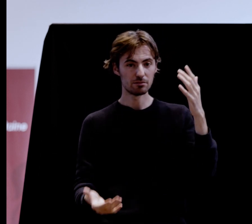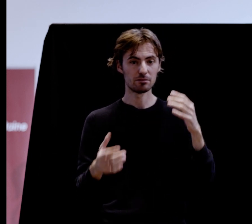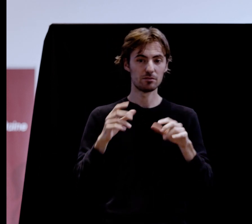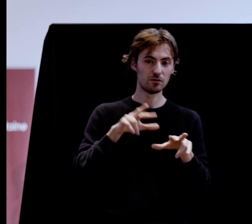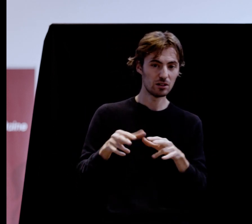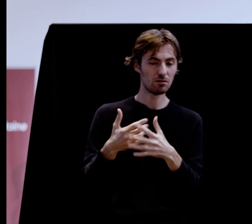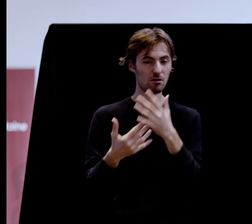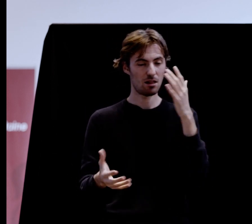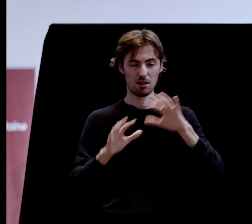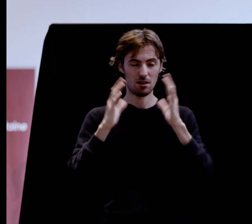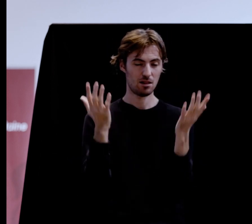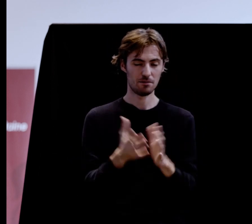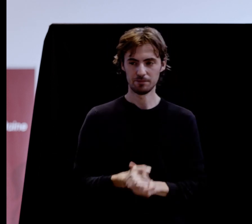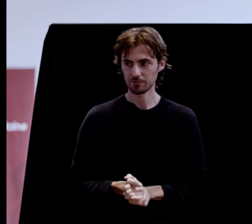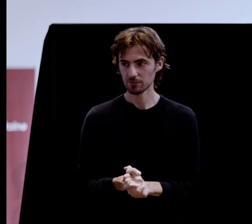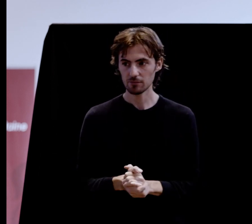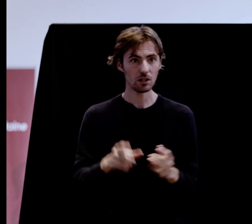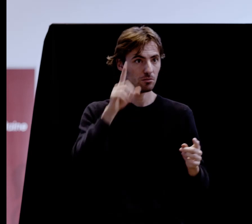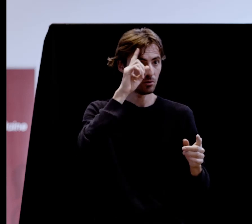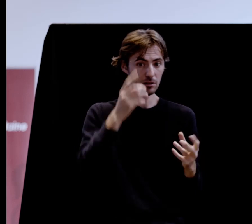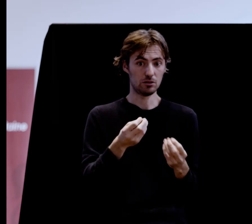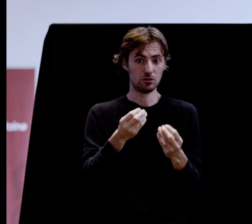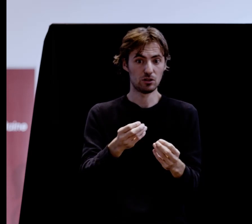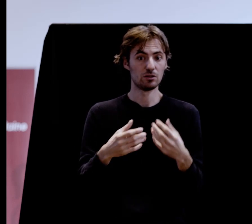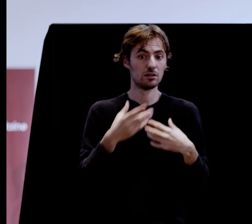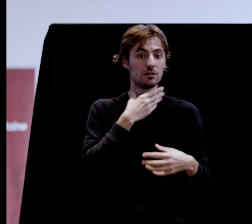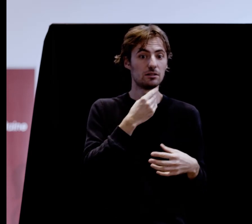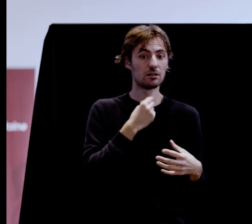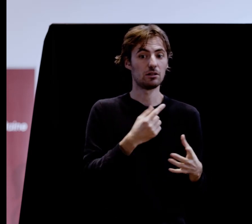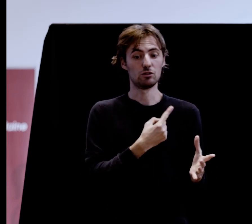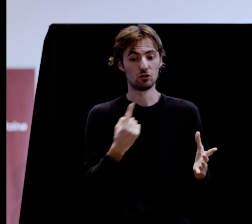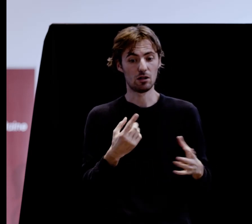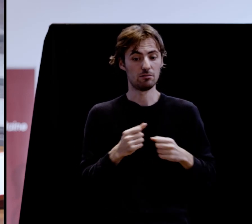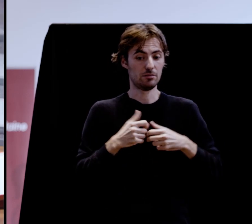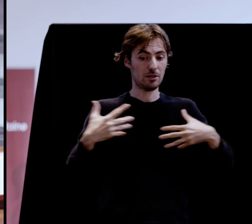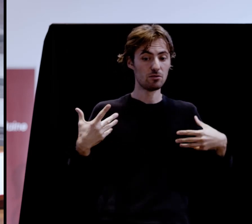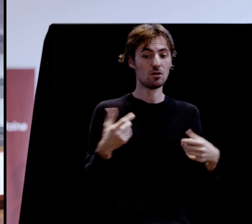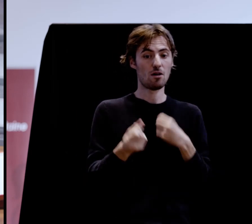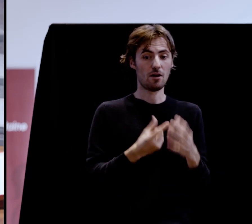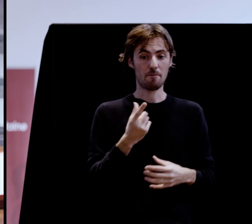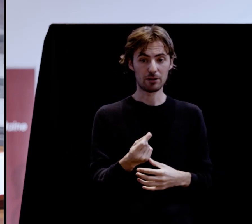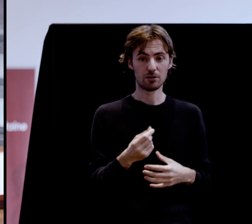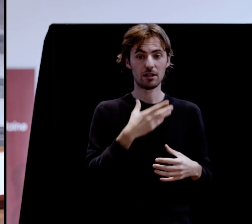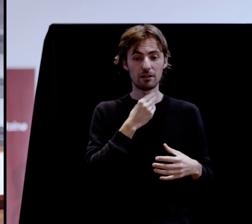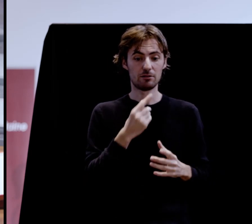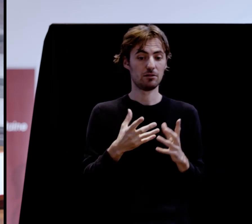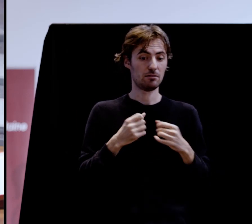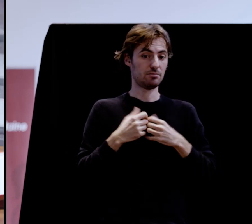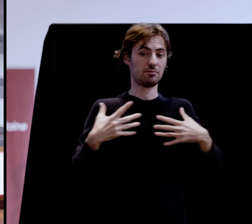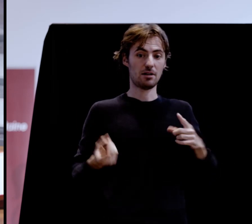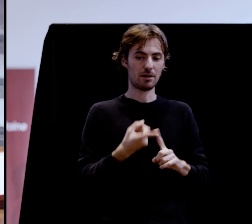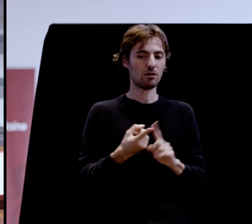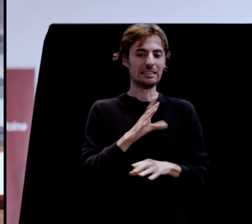Et pourquoi ? Pour permettre une sexualité épanouie seule ou avec une partenaire, en toute sécurité, et ça c'est le plus